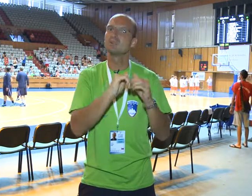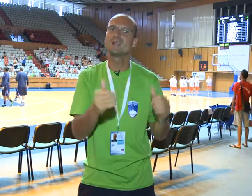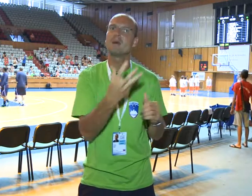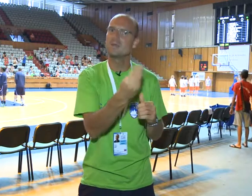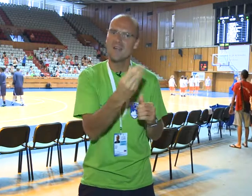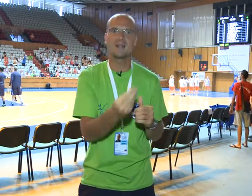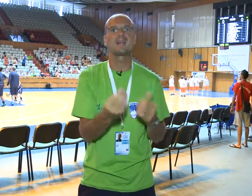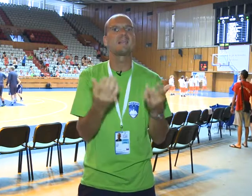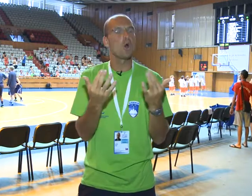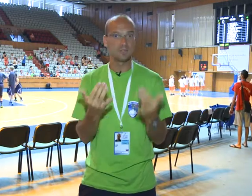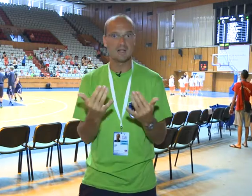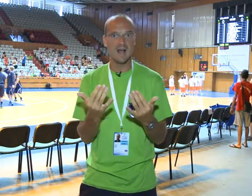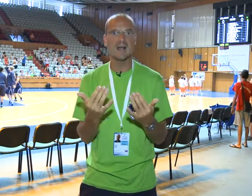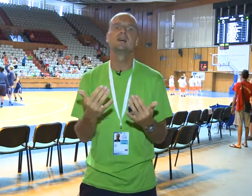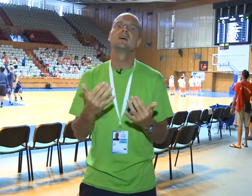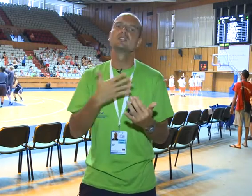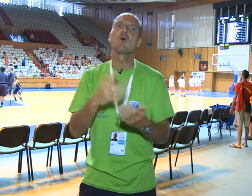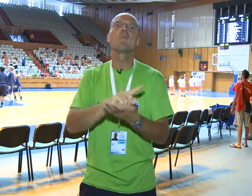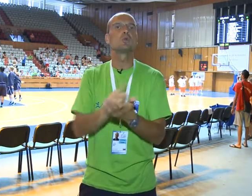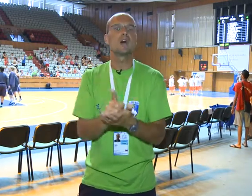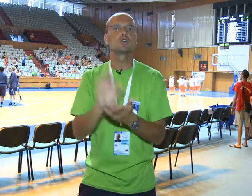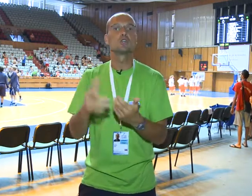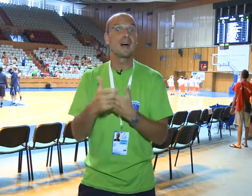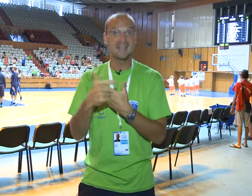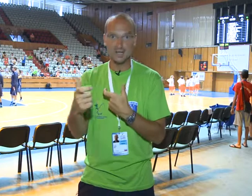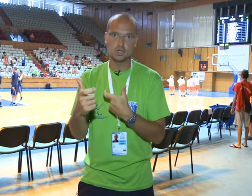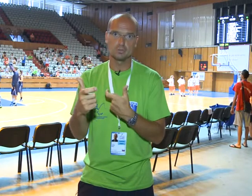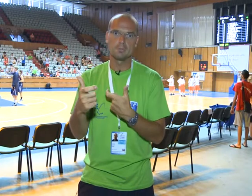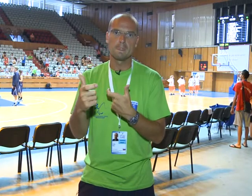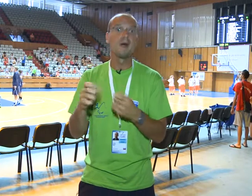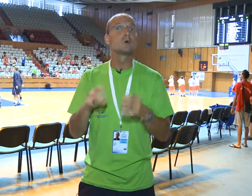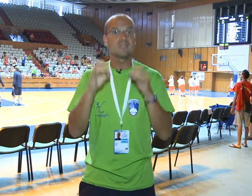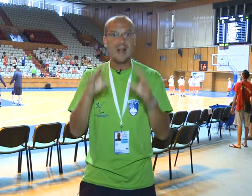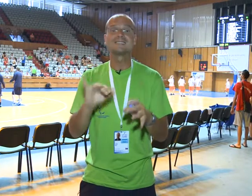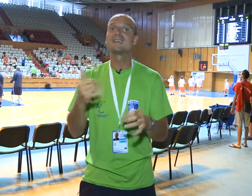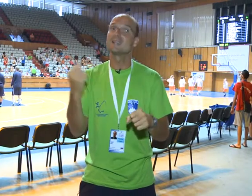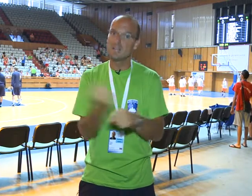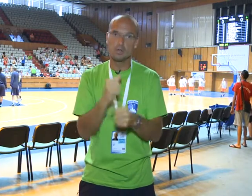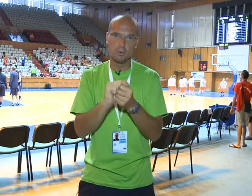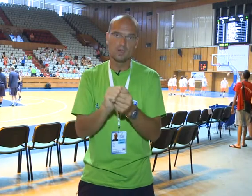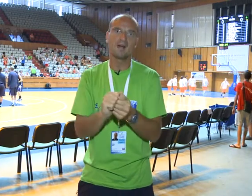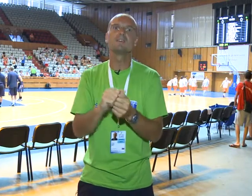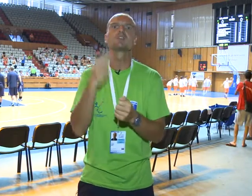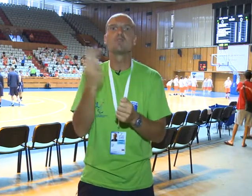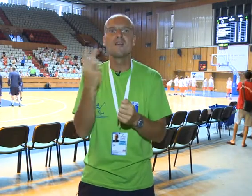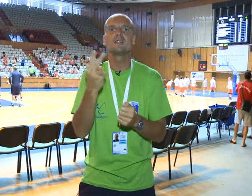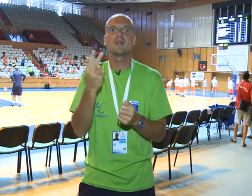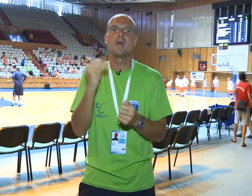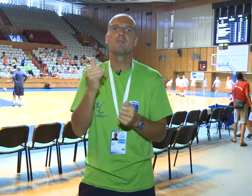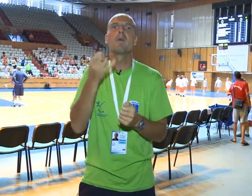posebna peterka, ki je odigrala svojo minutažo na igrišču. Avstralija se je trdo borila, vendar Slovenija je bila